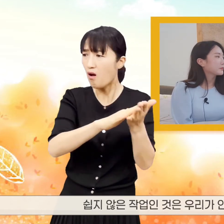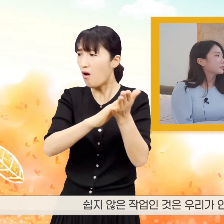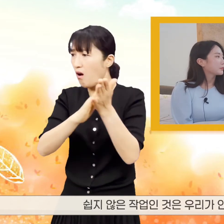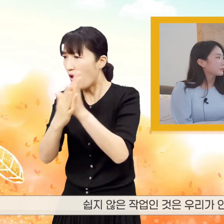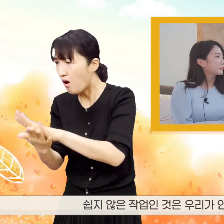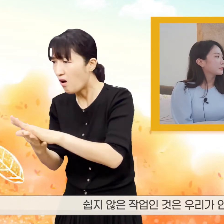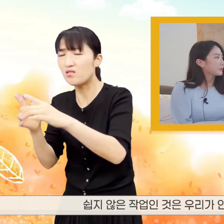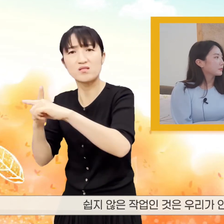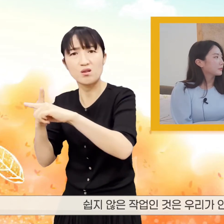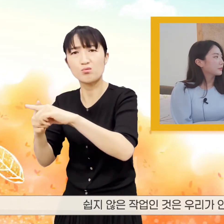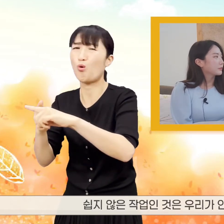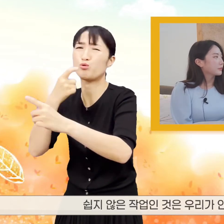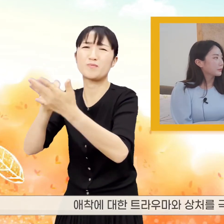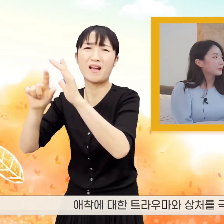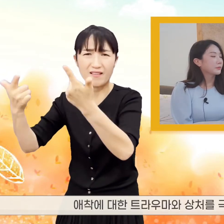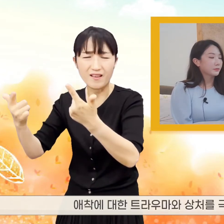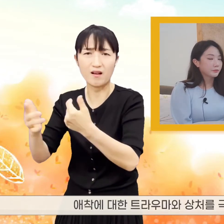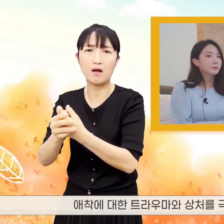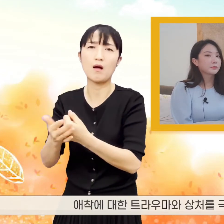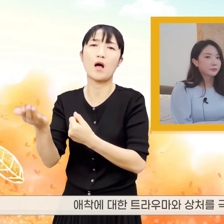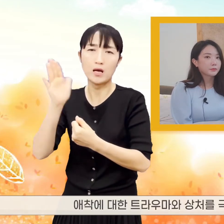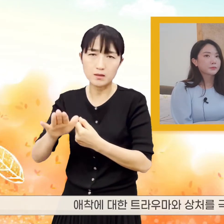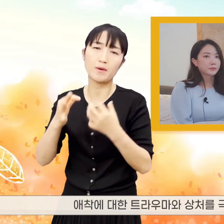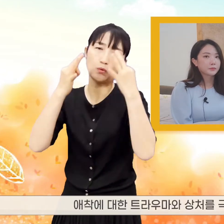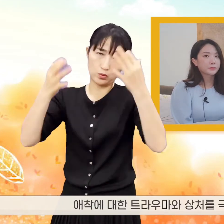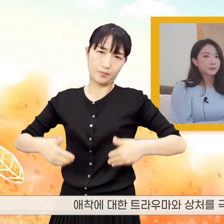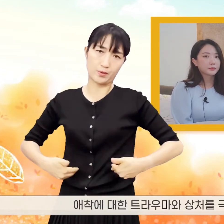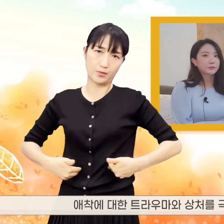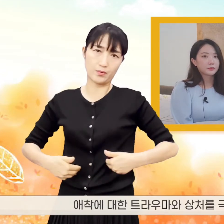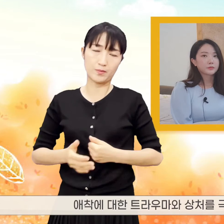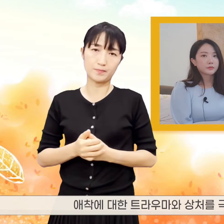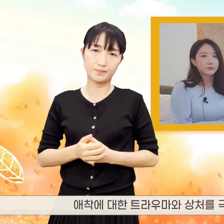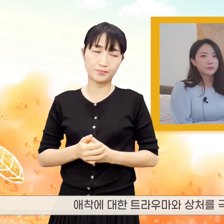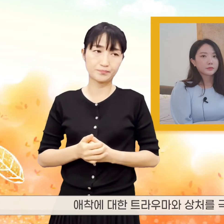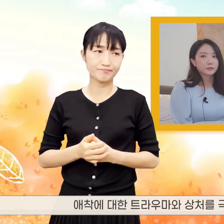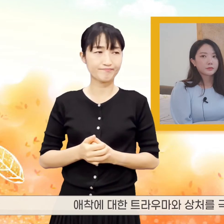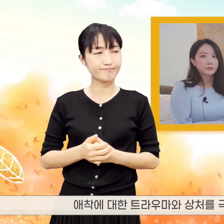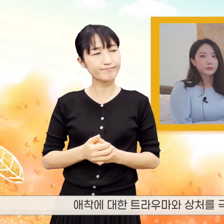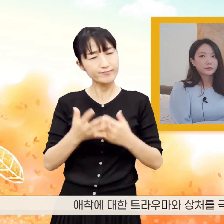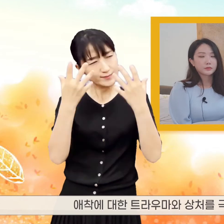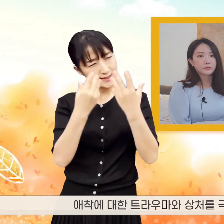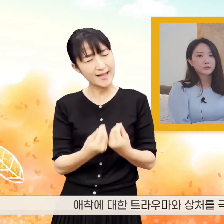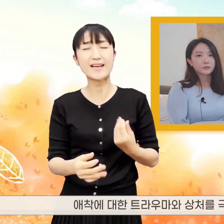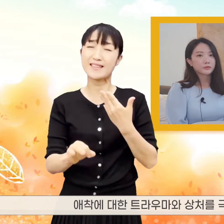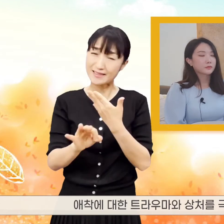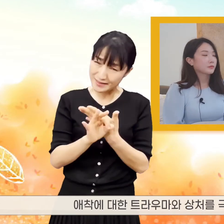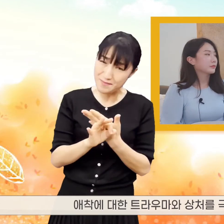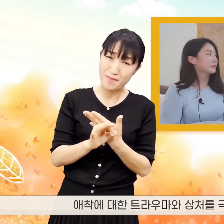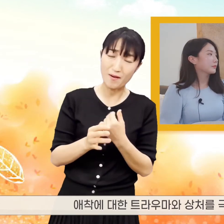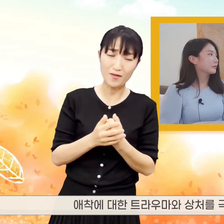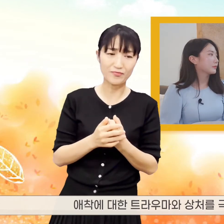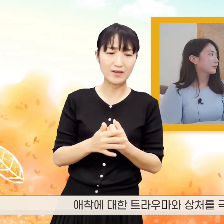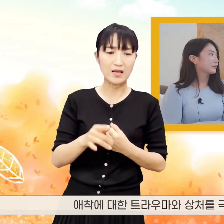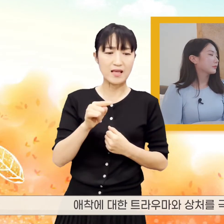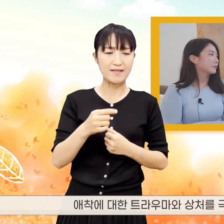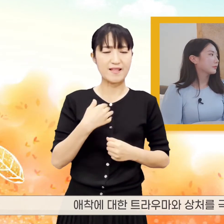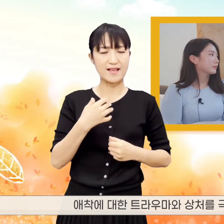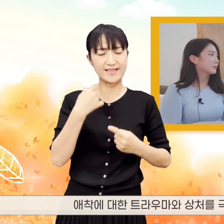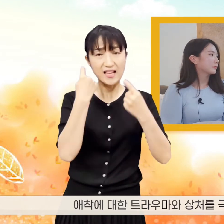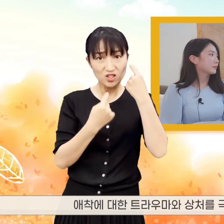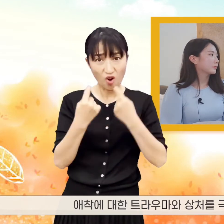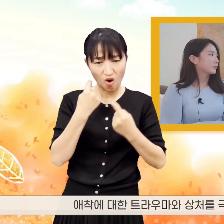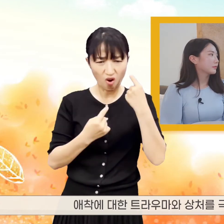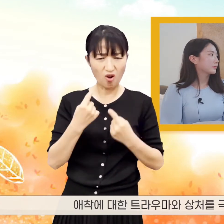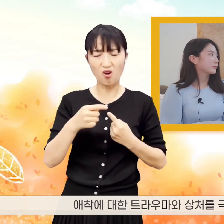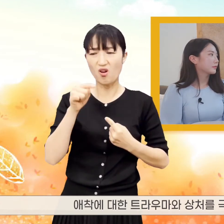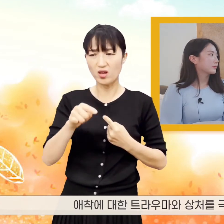작업인 건 우리가 인정을 해야 돼요. 예. 이거는 마치 이제 이런 그 애착에 대한 트라우마, 애착에